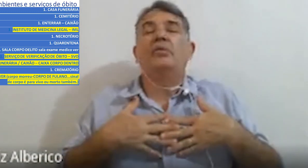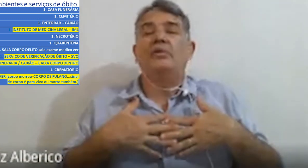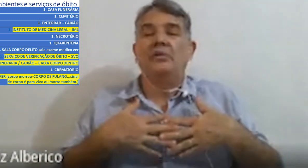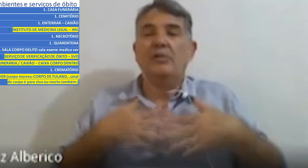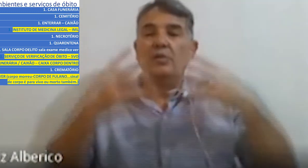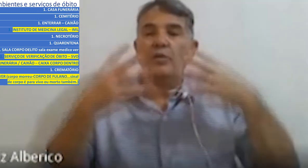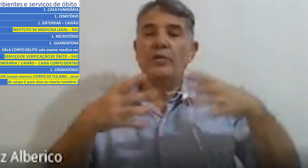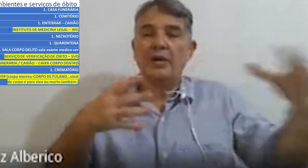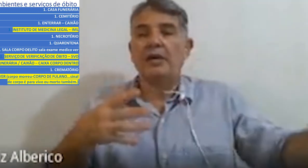Pronto. Eu incorporei